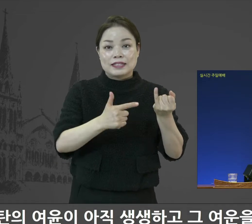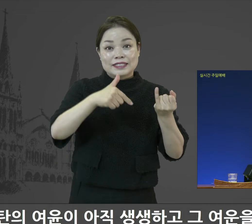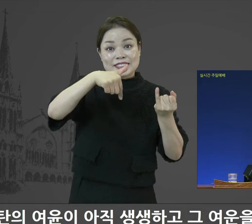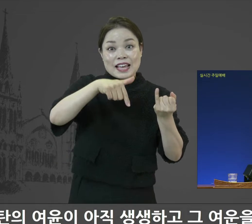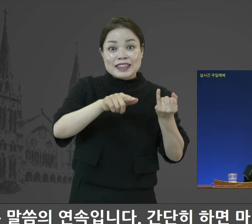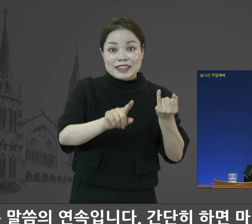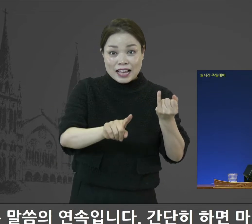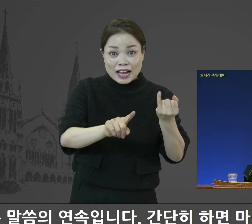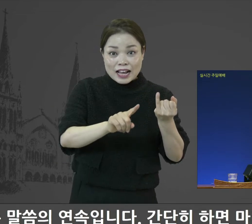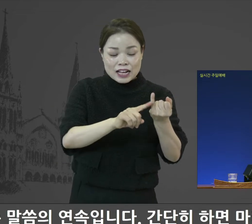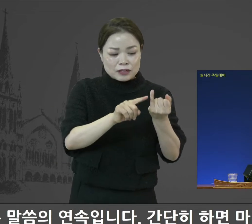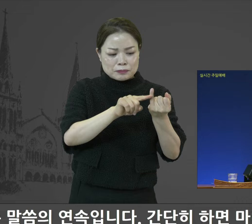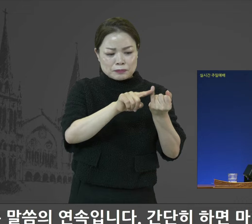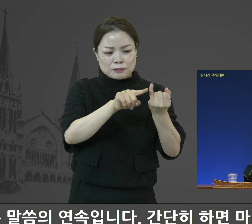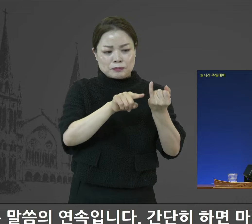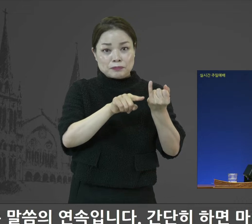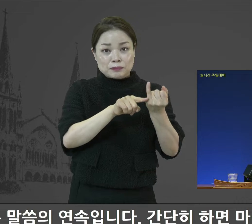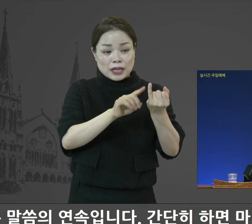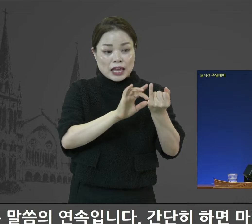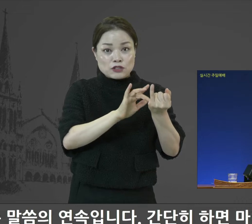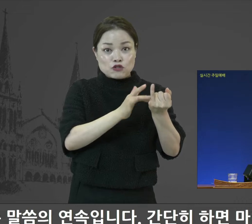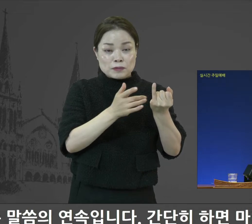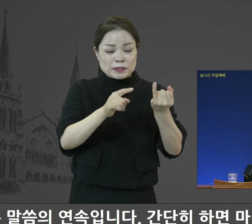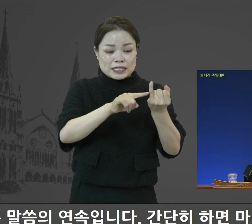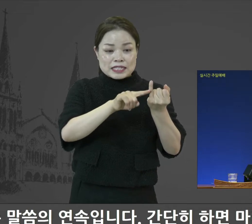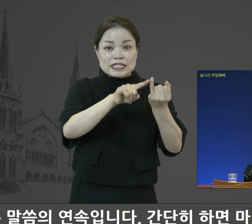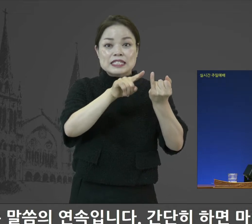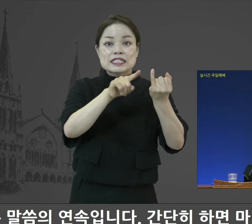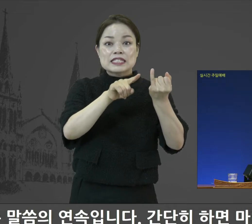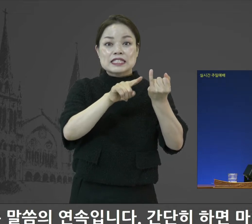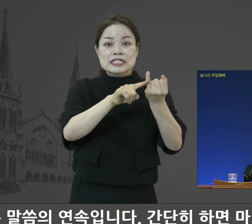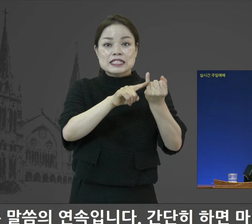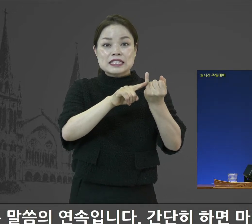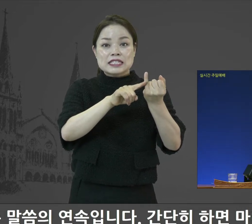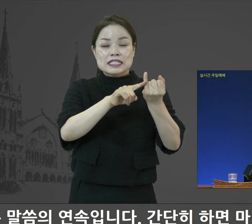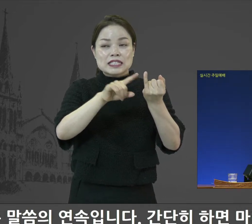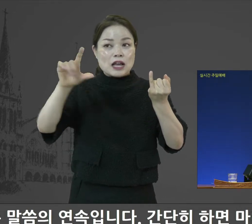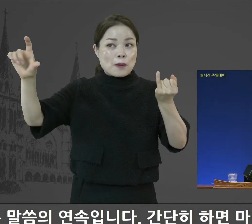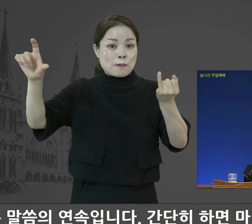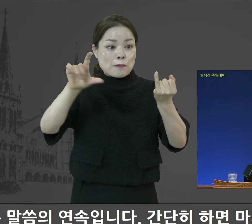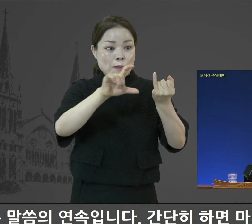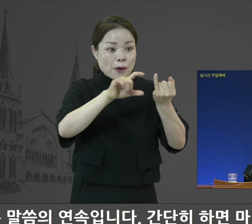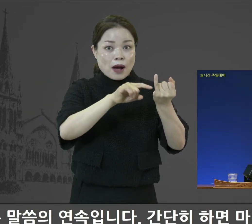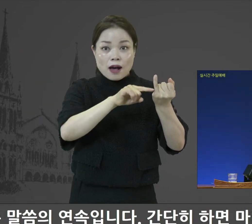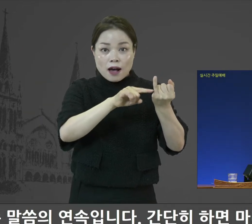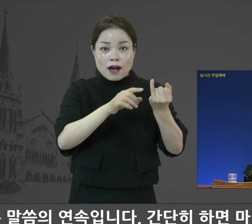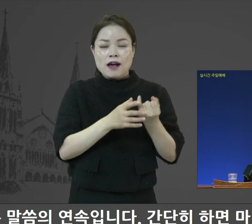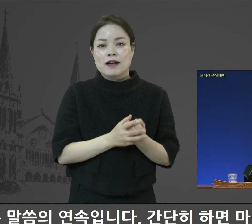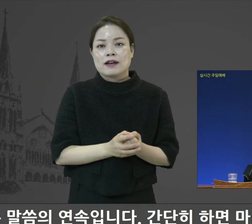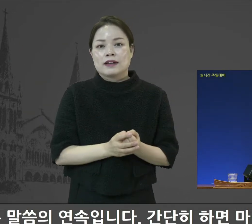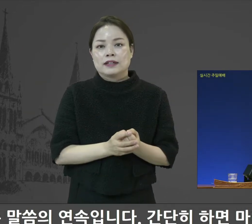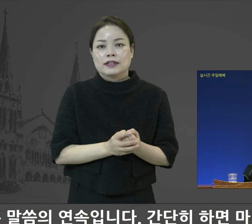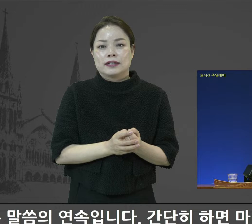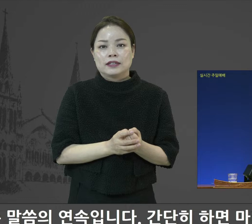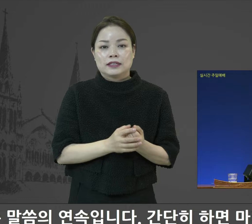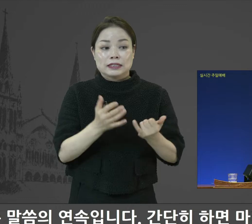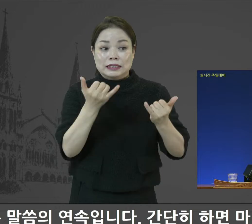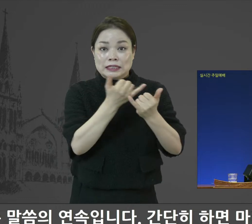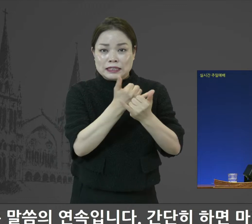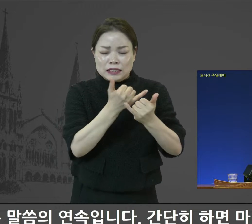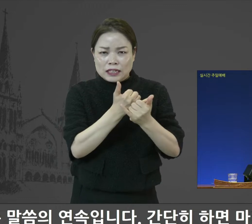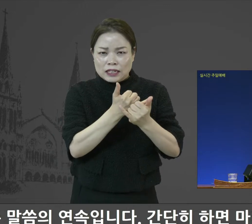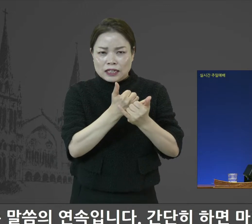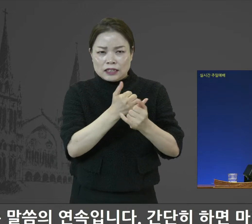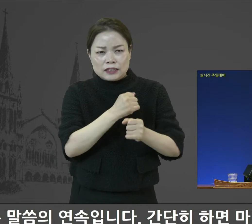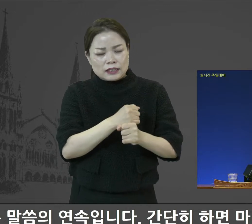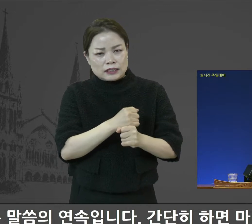마리아가 수태 예수님을 잉태했다는 이 고지를 받고 그때 친족 중에